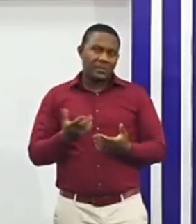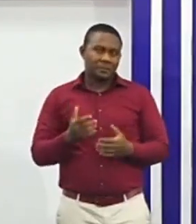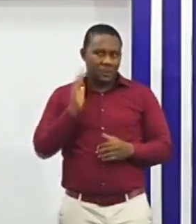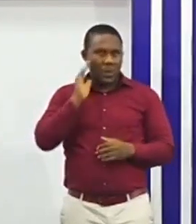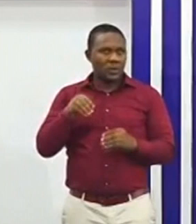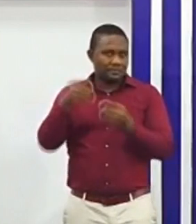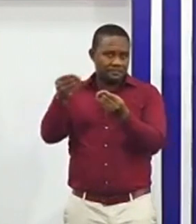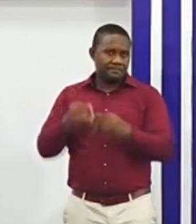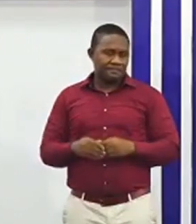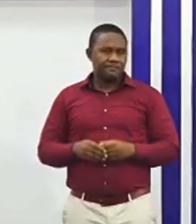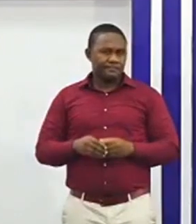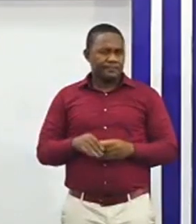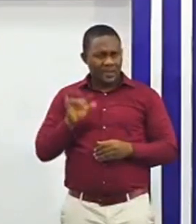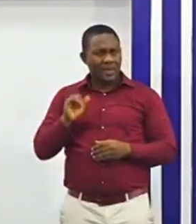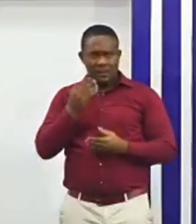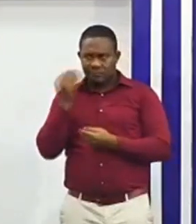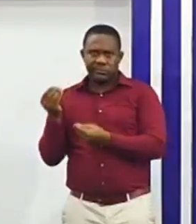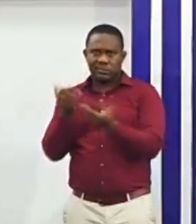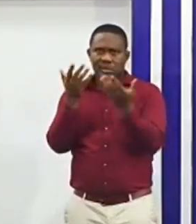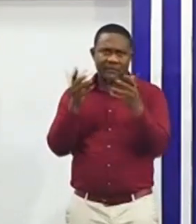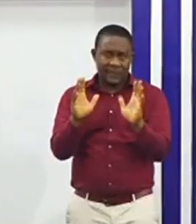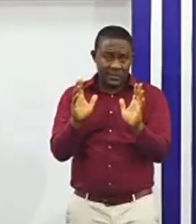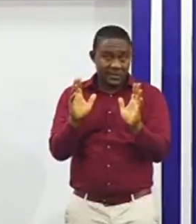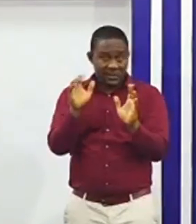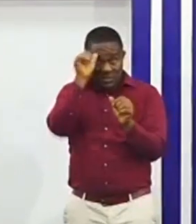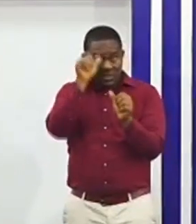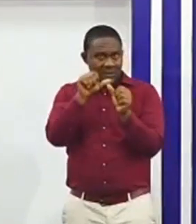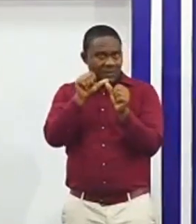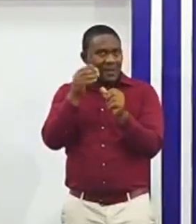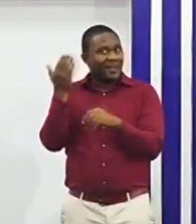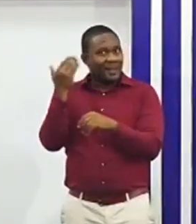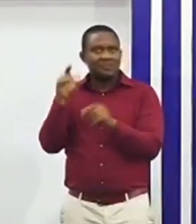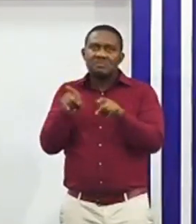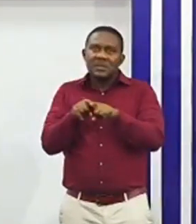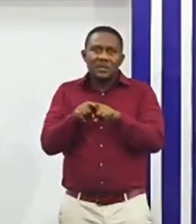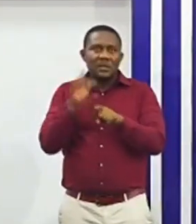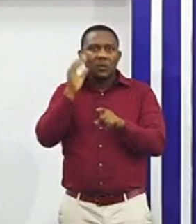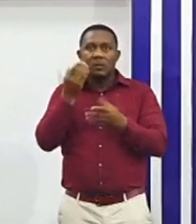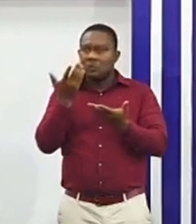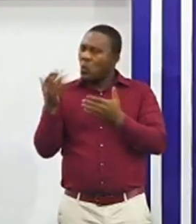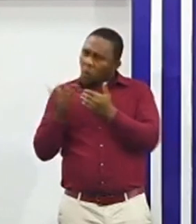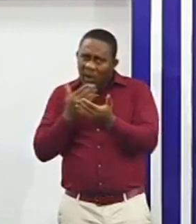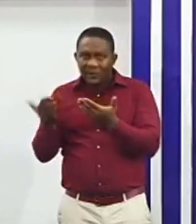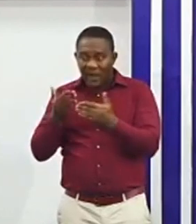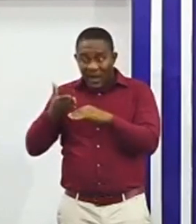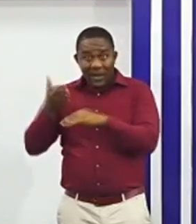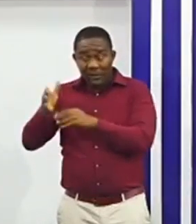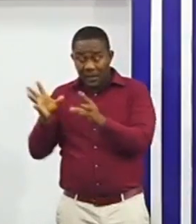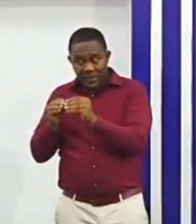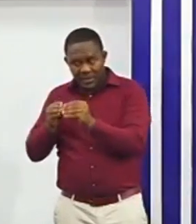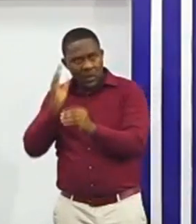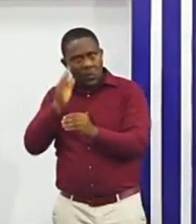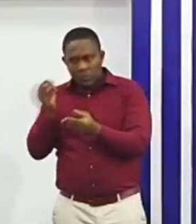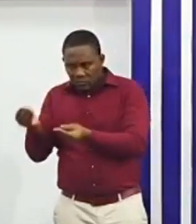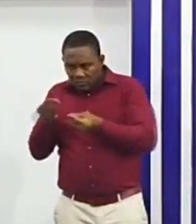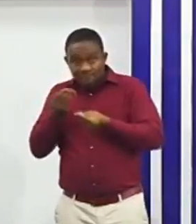dɔli tutur pie ni bee 98% ni a lɛ a bɛl ana sɛge ɛbɛ me kyɛli bilaŋa a bɛ libiri